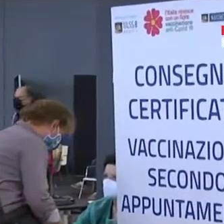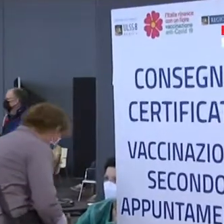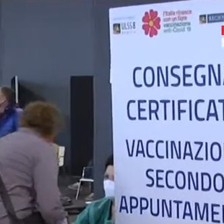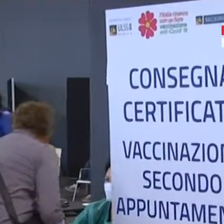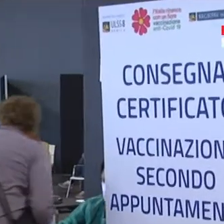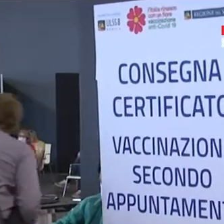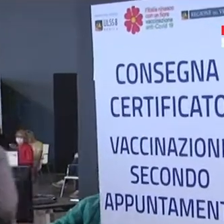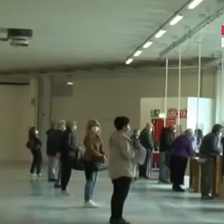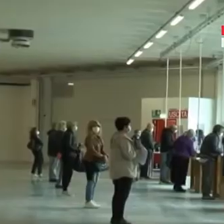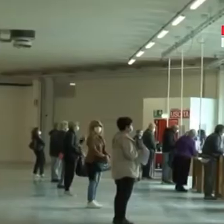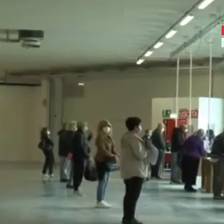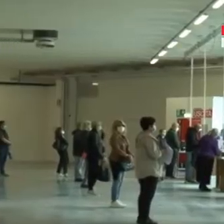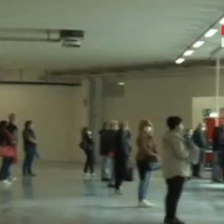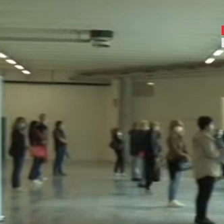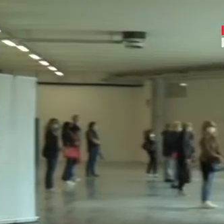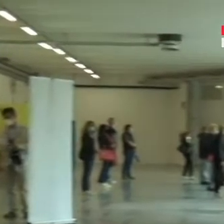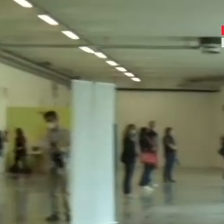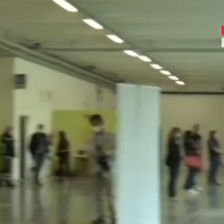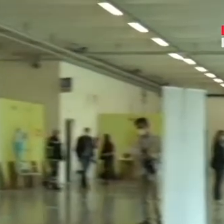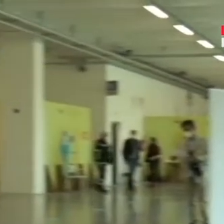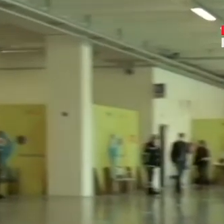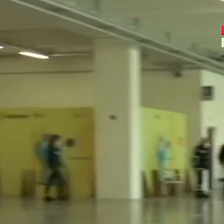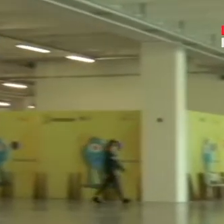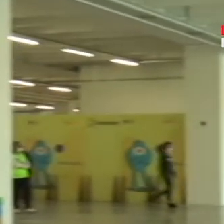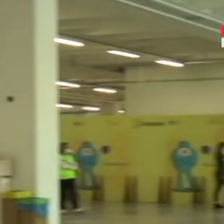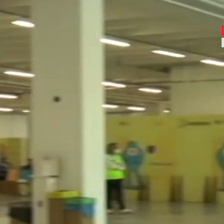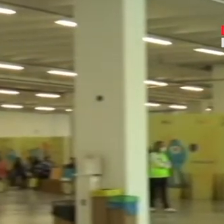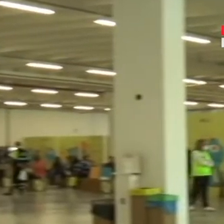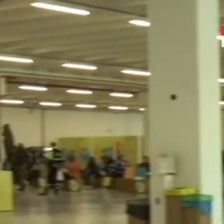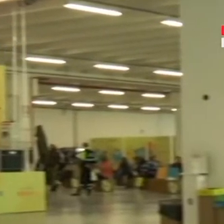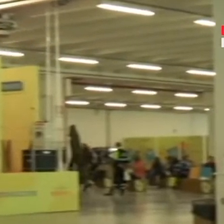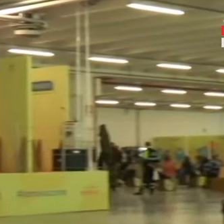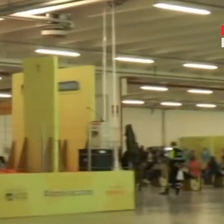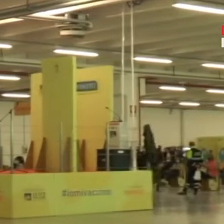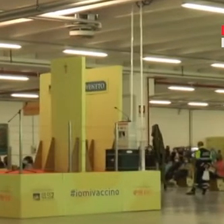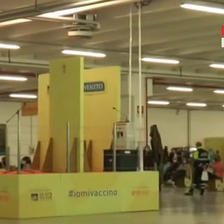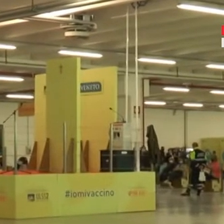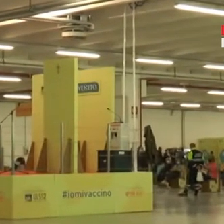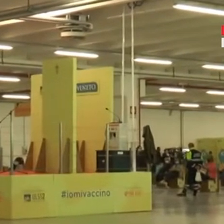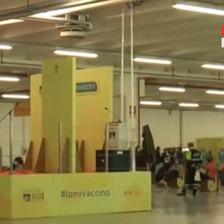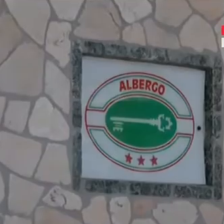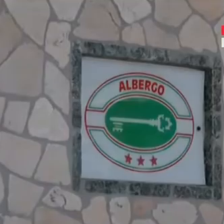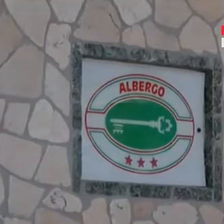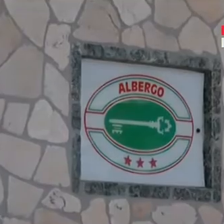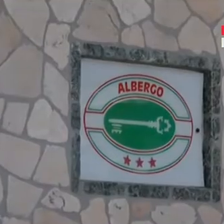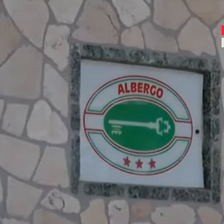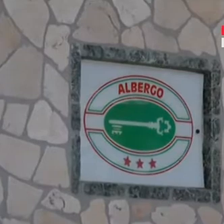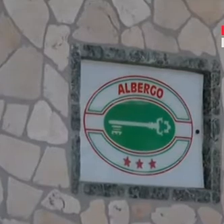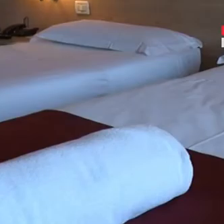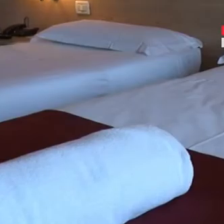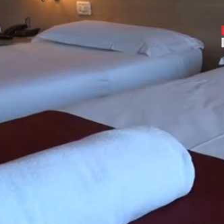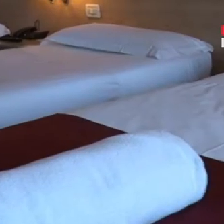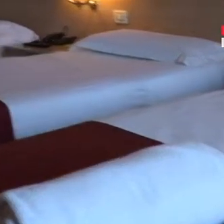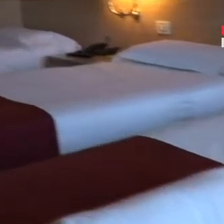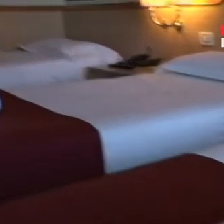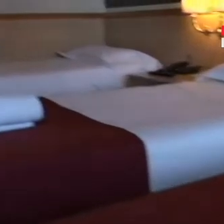settantenni e ottantenni, in Veneto è già stata vaccinata. Ecco perché per far partire davvero la campagna vaccinale agli operatori turistici, come